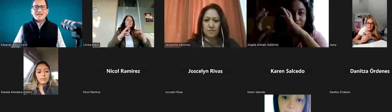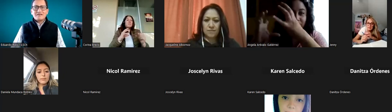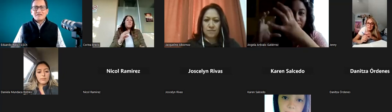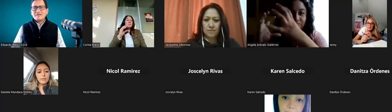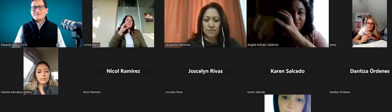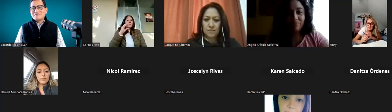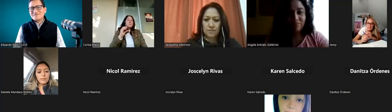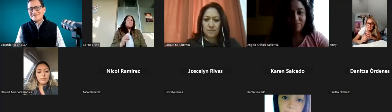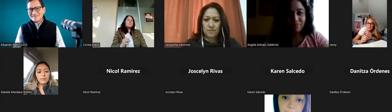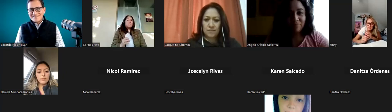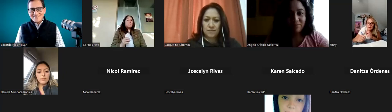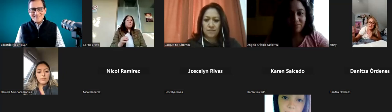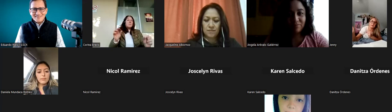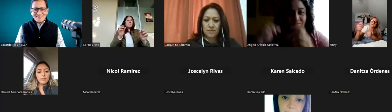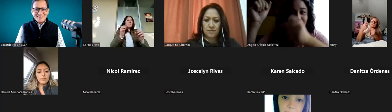¿Verbo barrer?